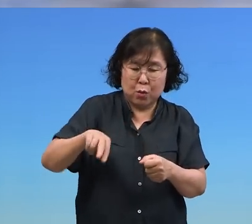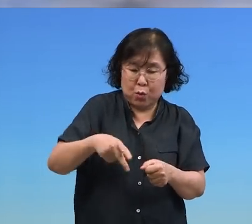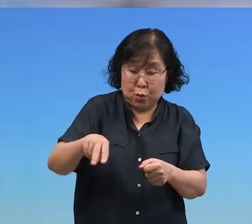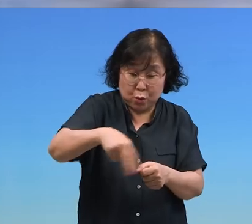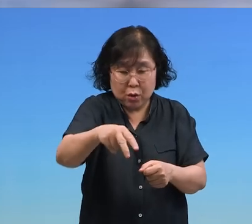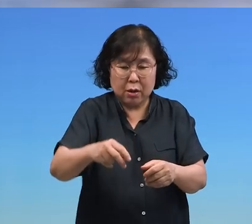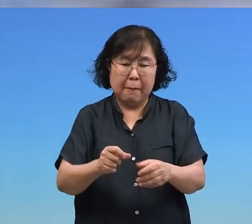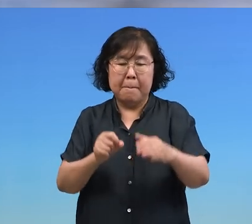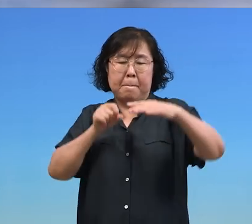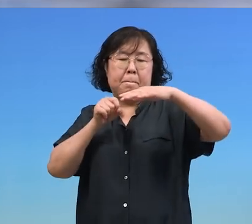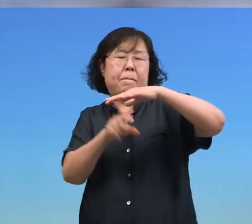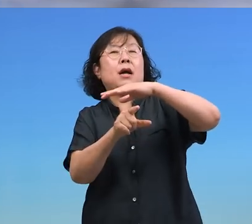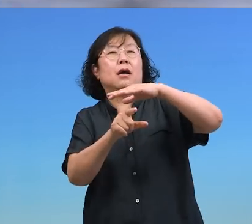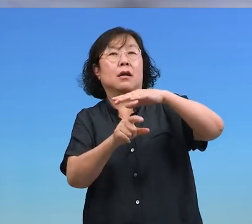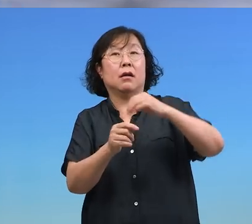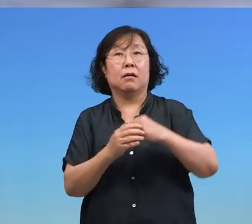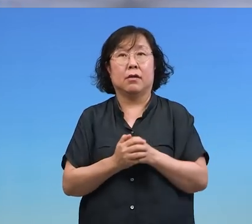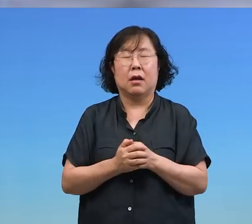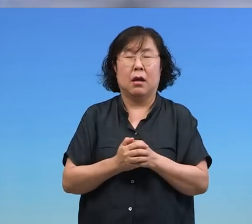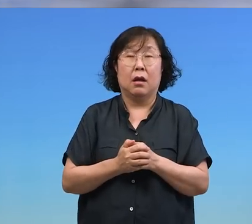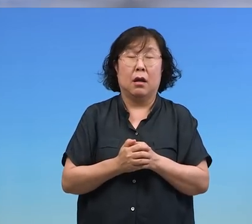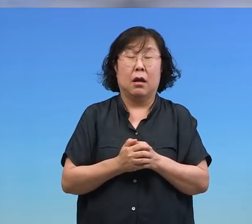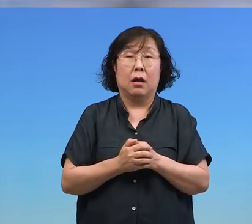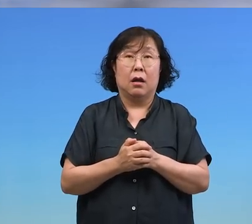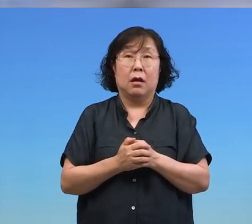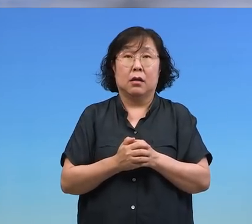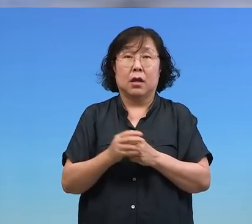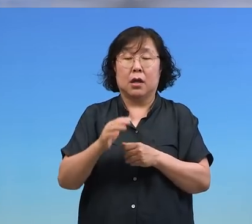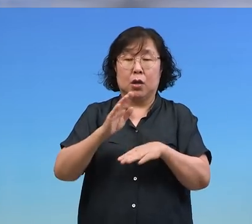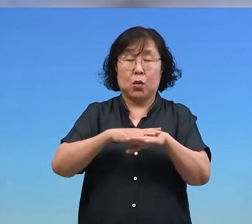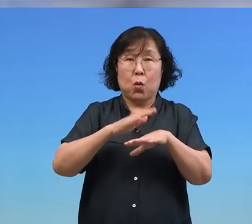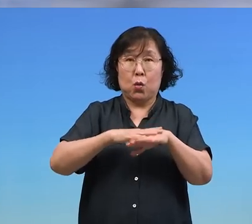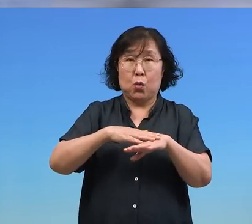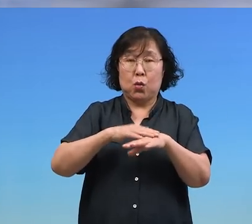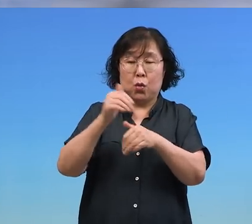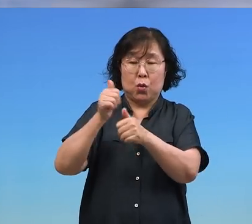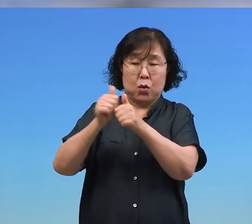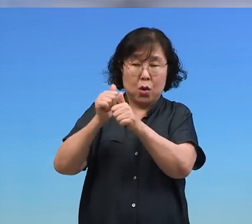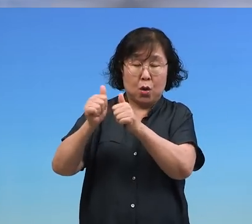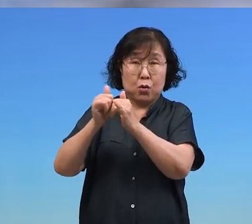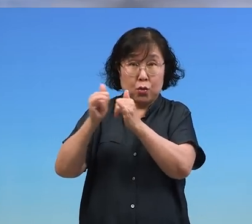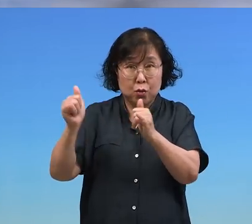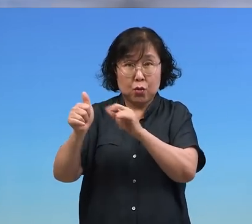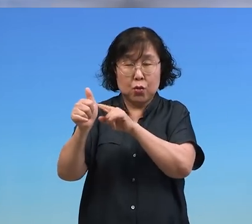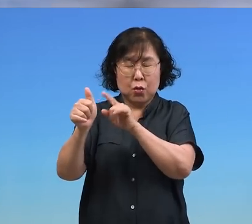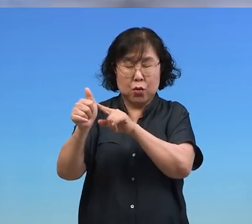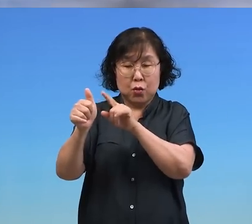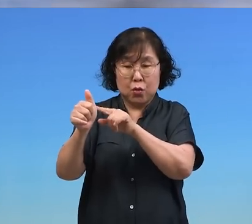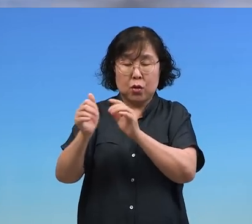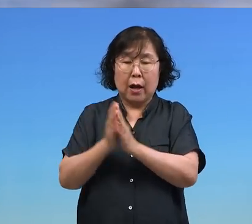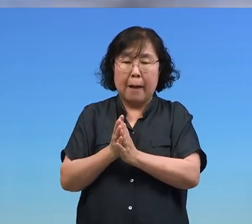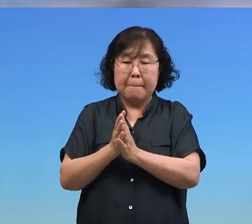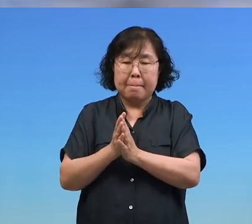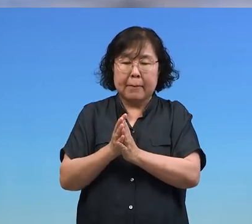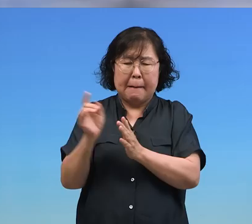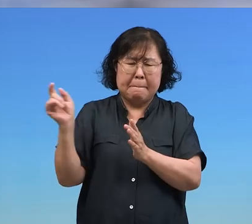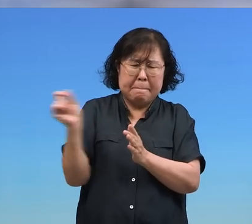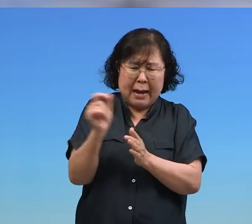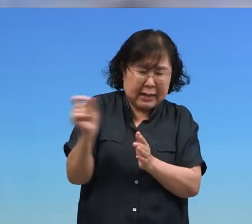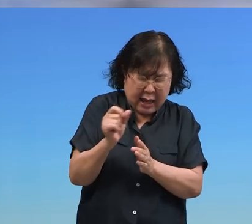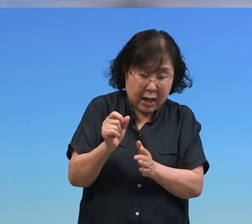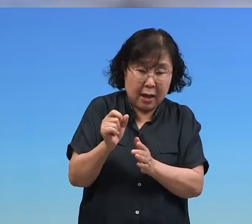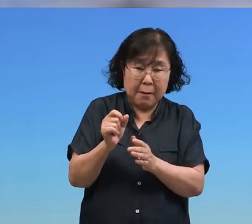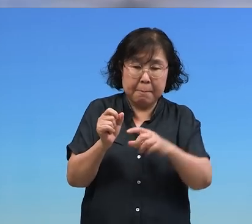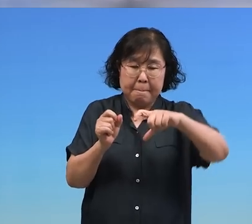어? 골 들어간 거예요 근데 여러분 이 손흥민 선수가 몇 초 안에 골을 팍 넣기 위해서